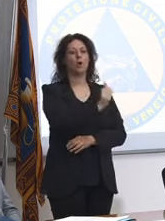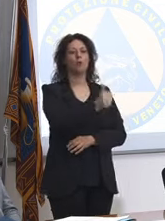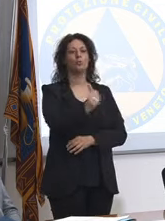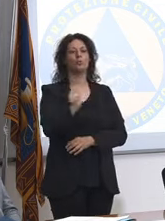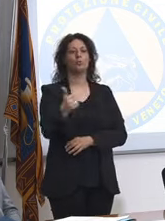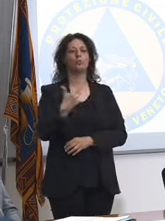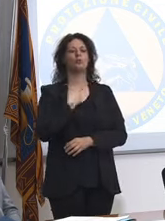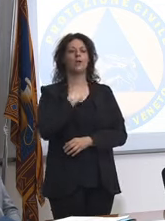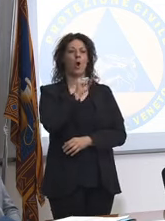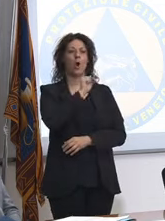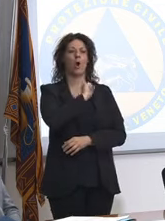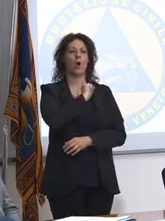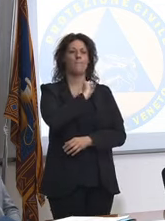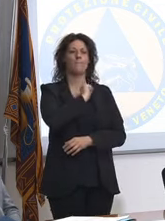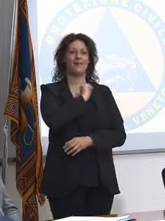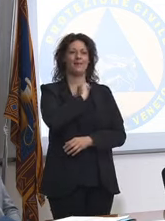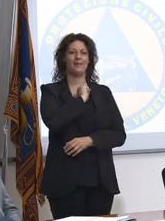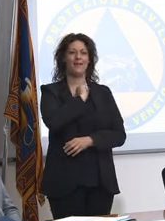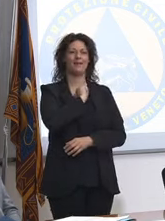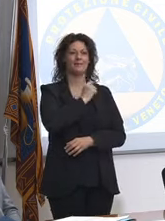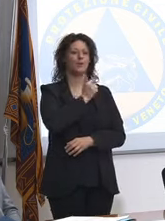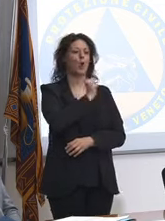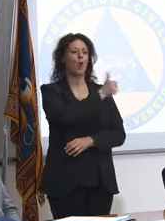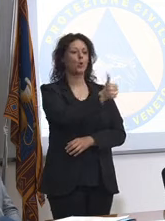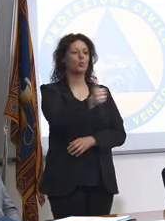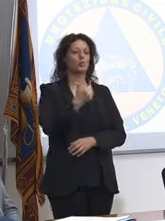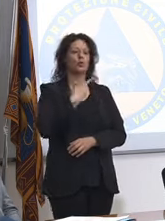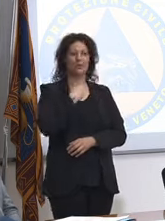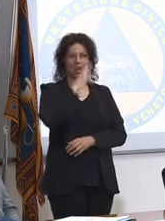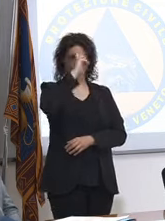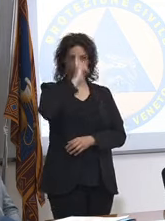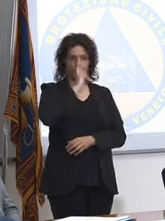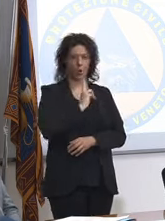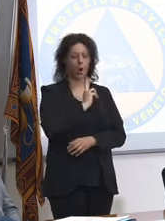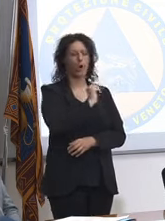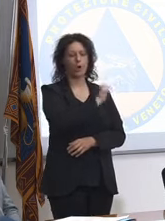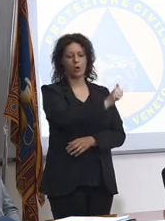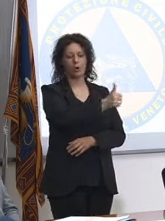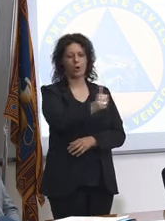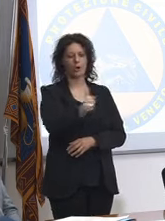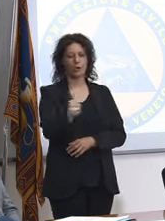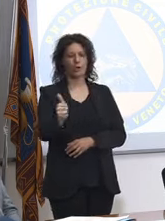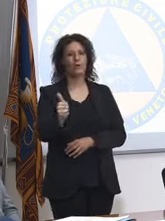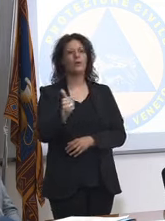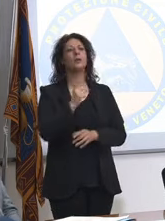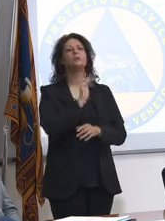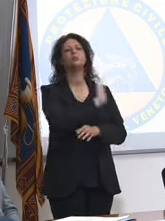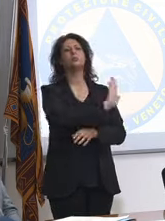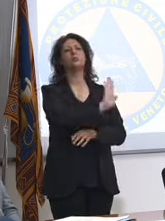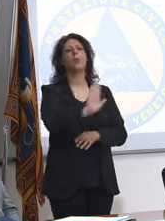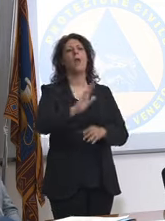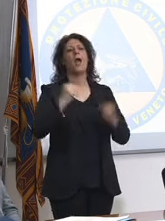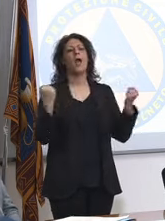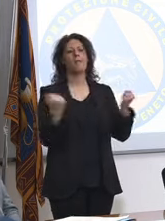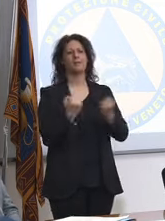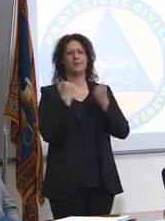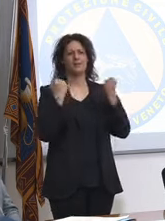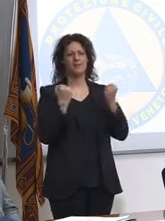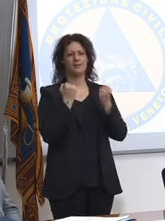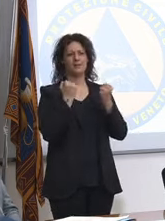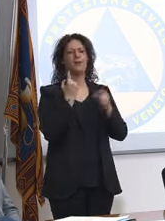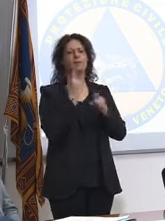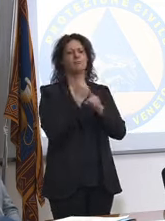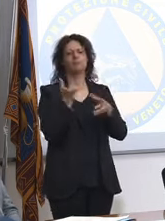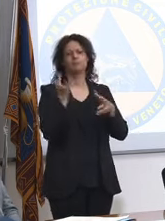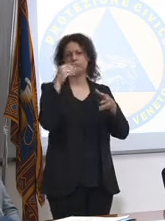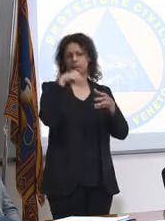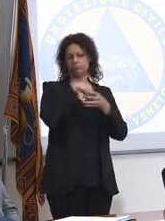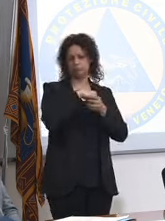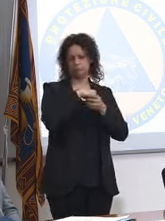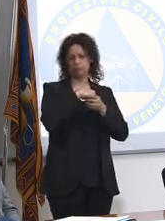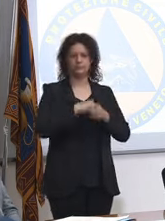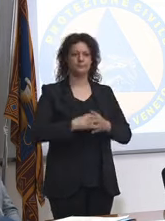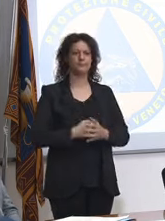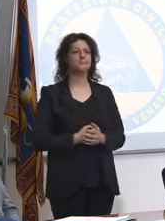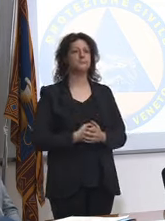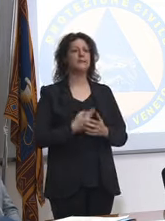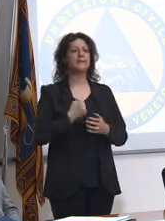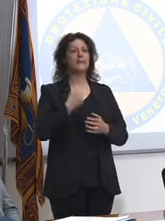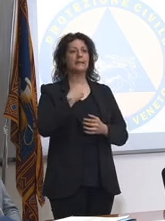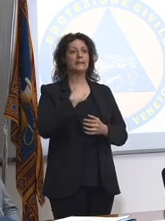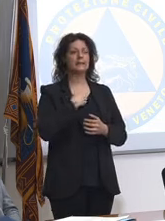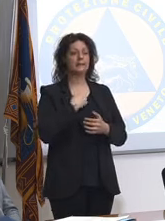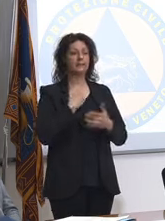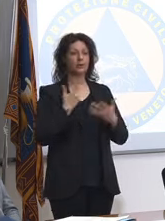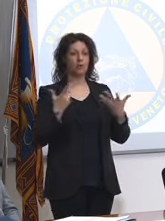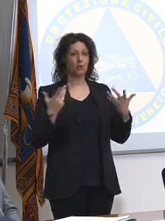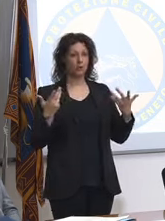ognuno nel proprio ruolo deve svolgere la propria attività. Io ho redatto